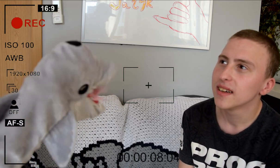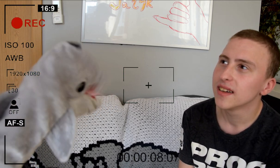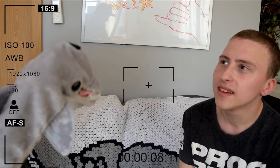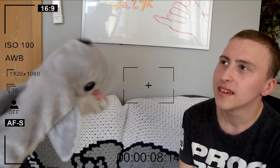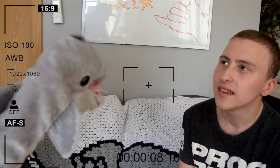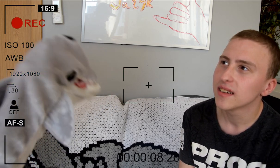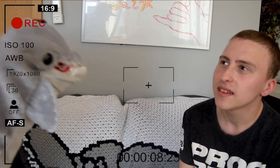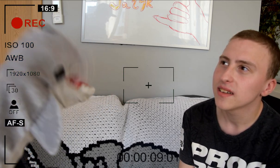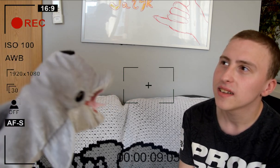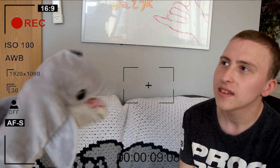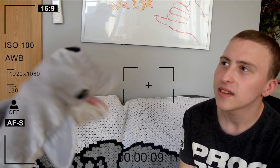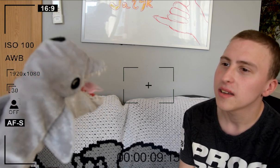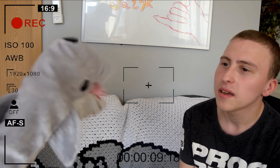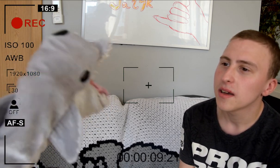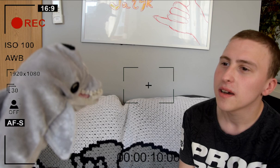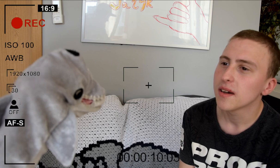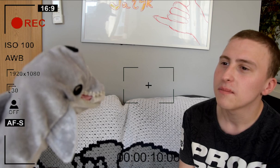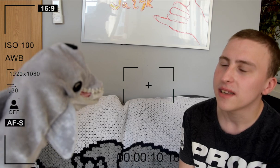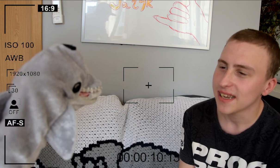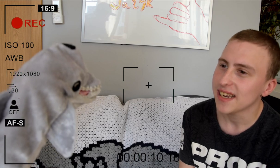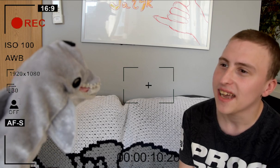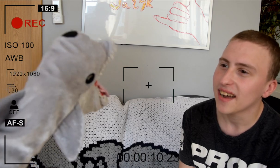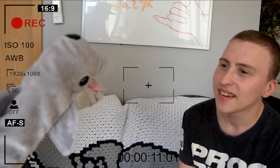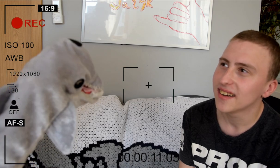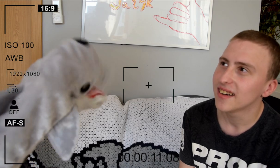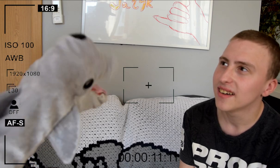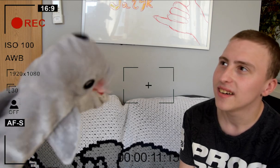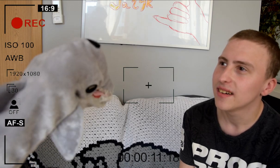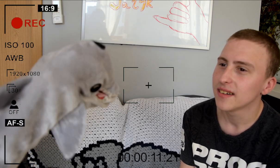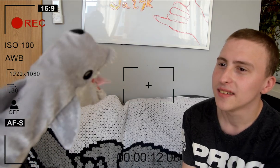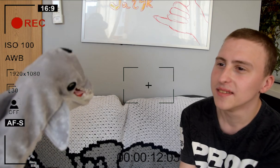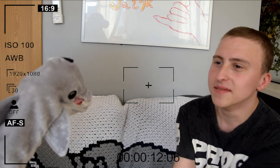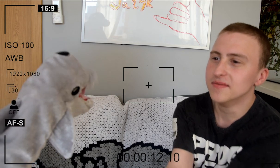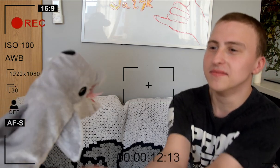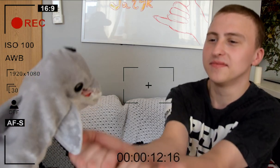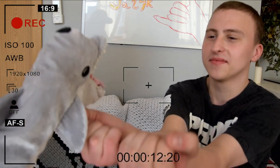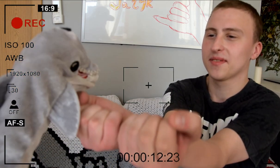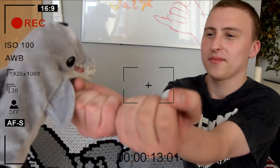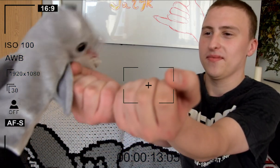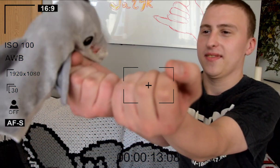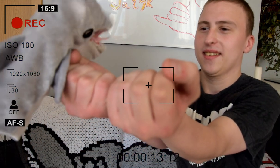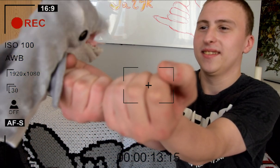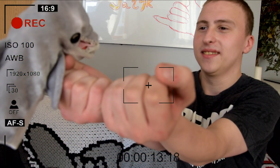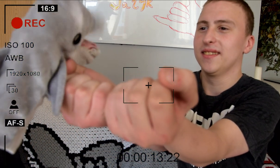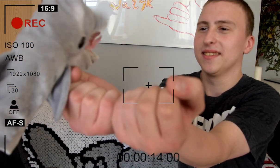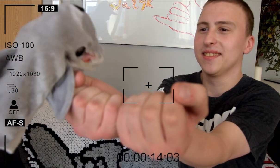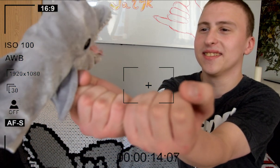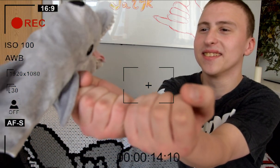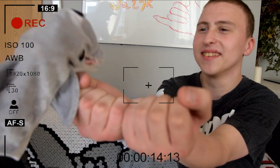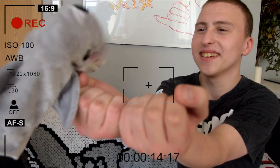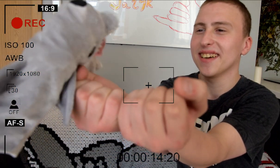víc, protože by mi to šlo líp, jako? Přesně tak. Dobře, ukaž mi tvoje ruce, jaký máš ruce ty. Ty máš ale krásný ruce, tak moment!